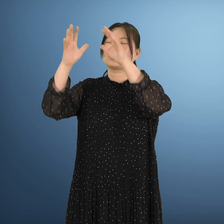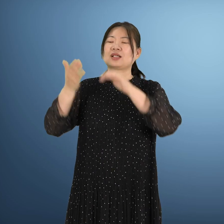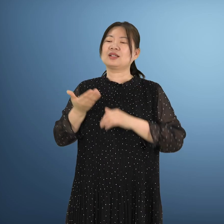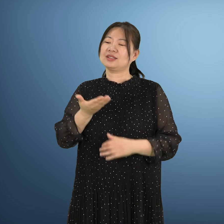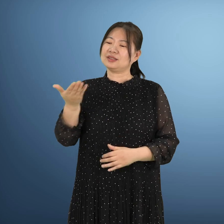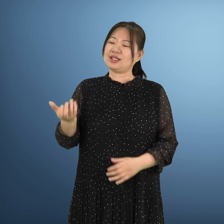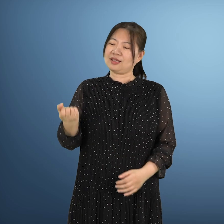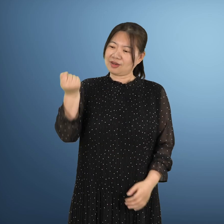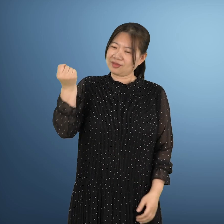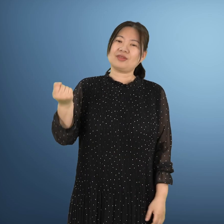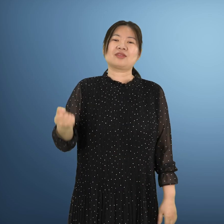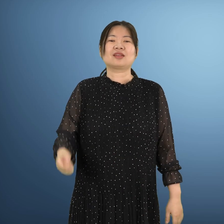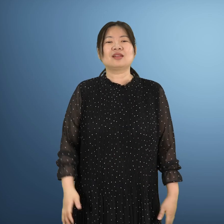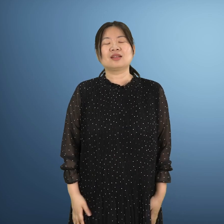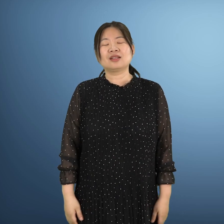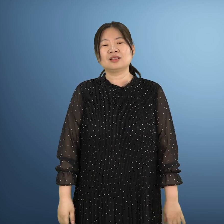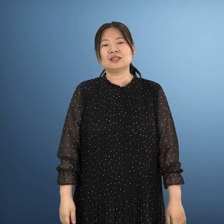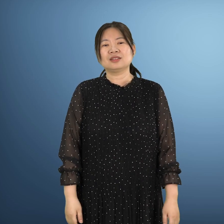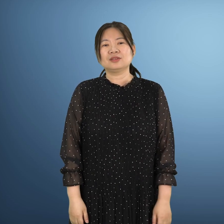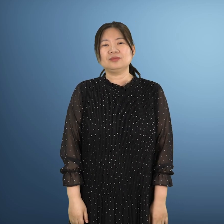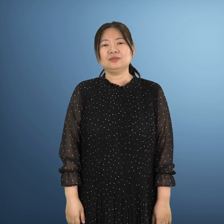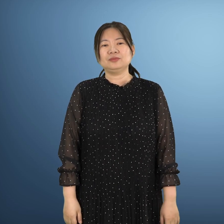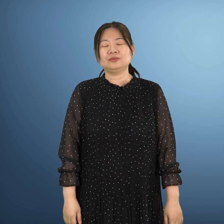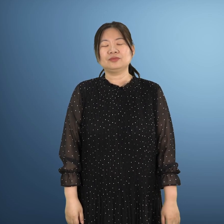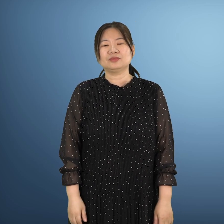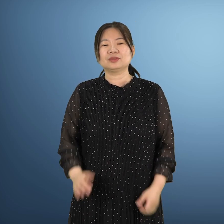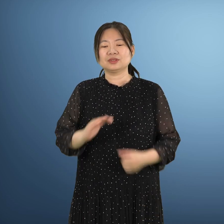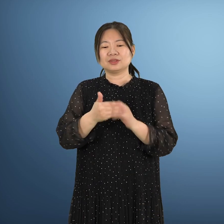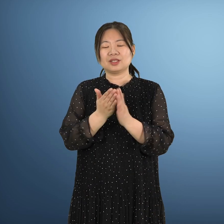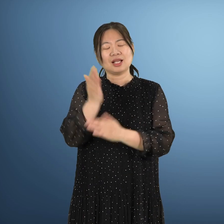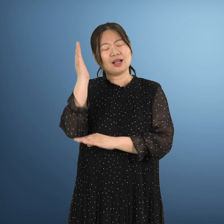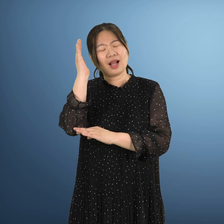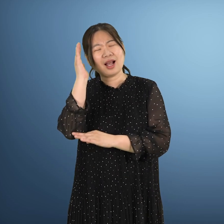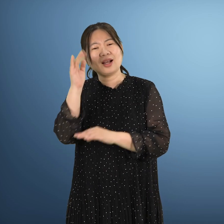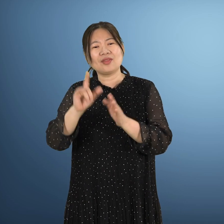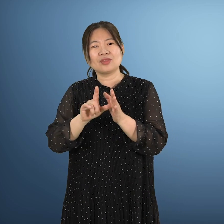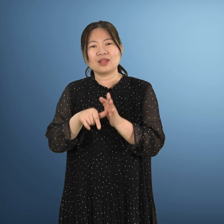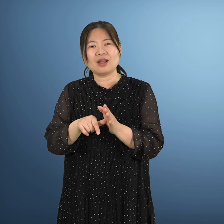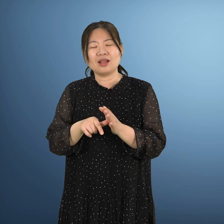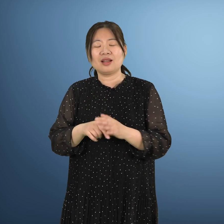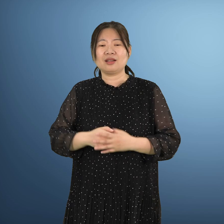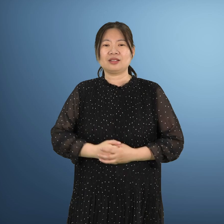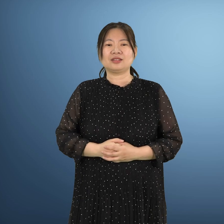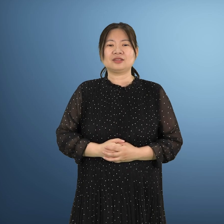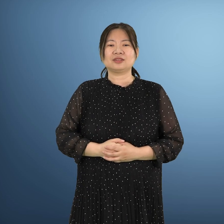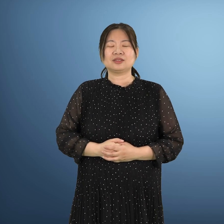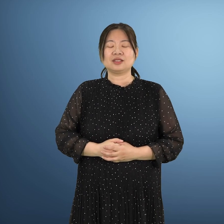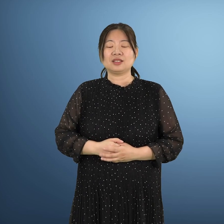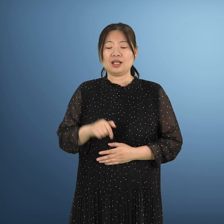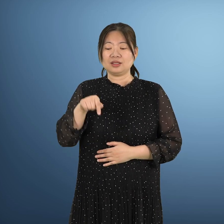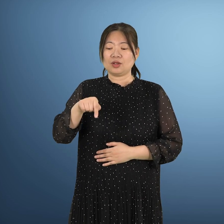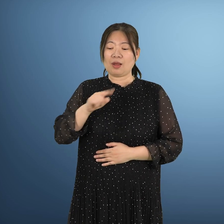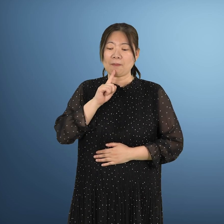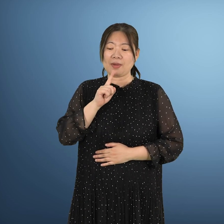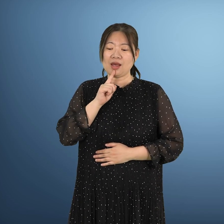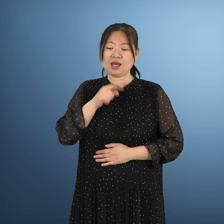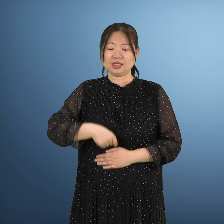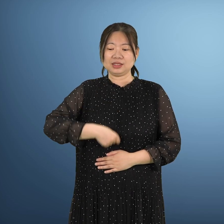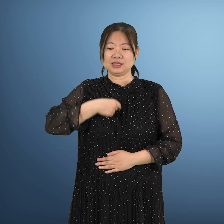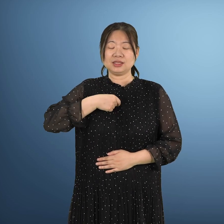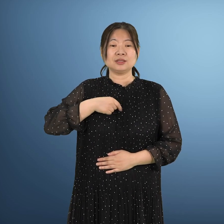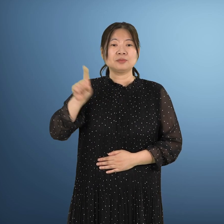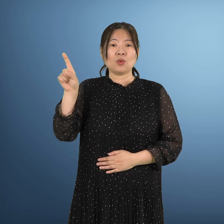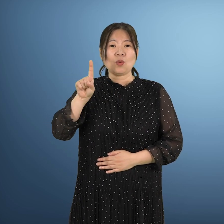그들의 것임이라. 여러분, 이 본문을 강의할 때 여기서 말하는 의라는